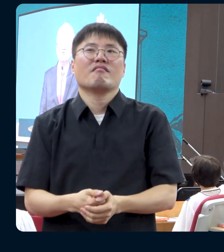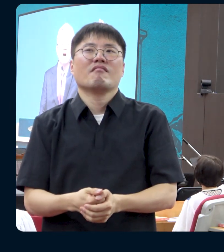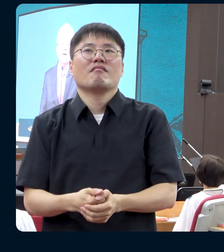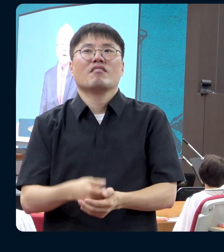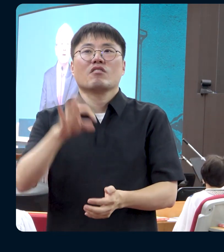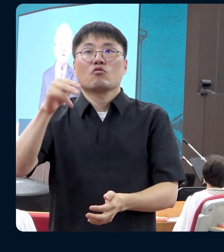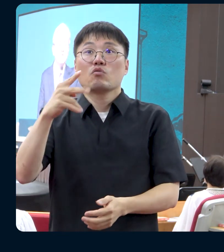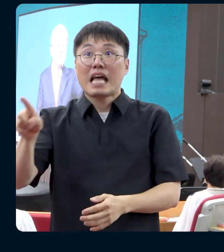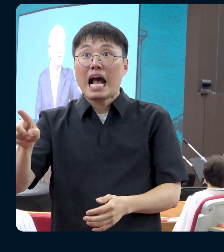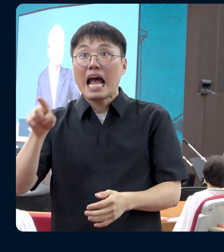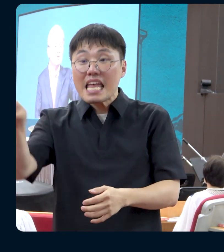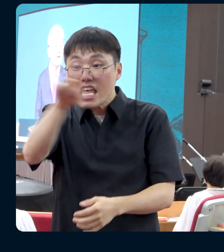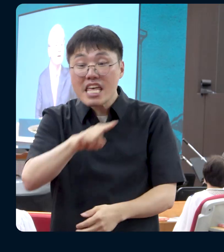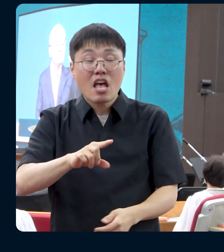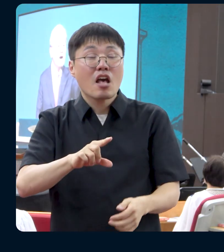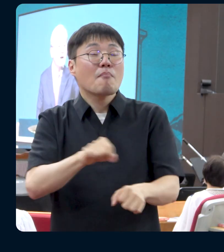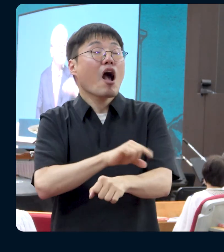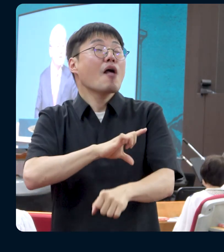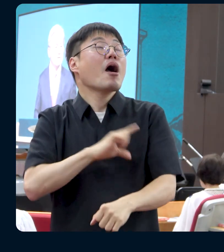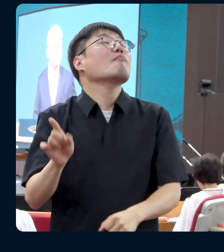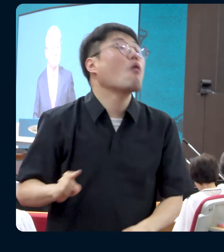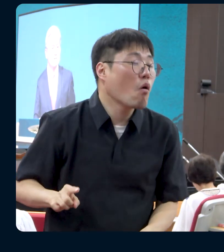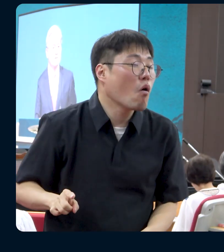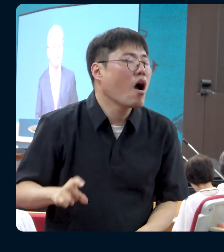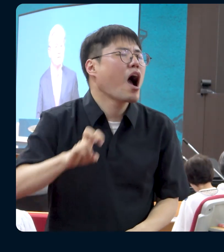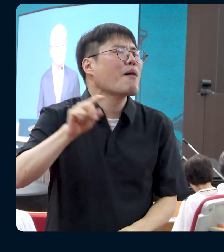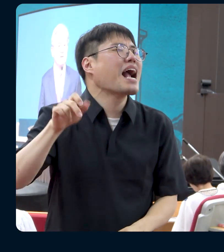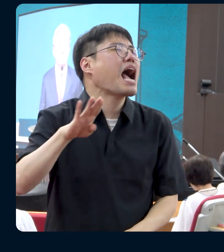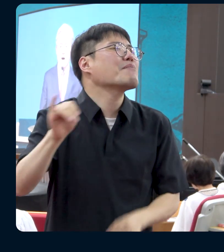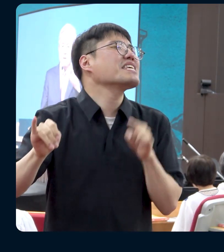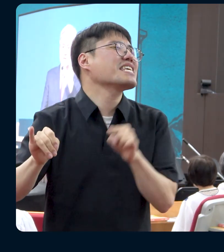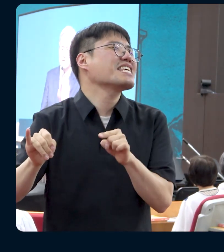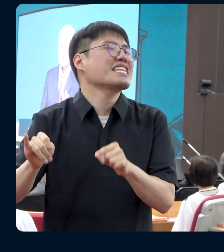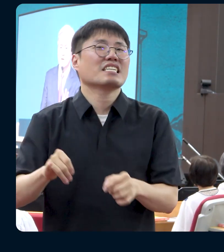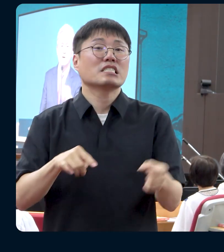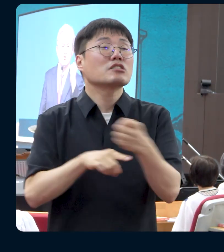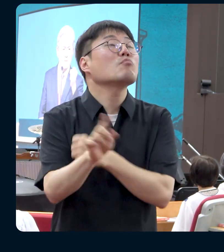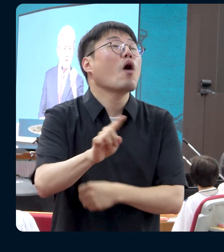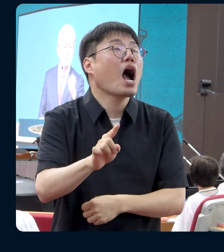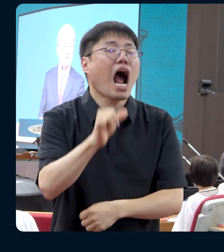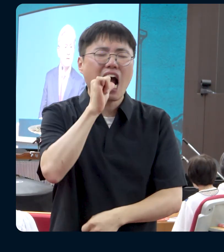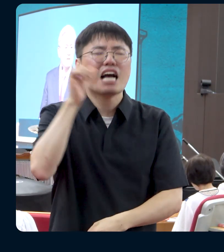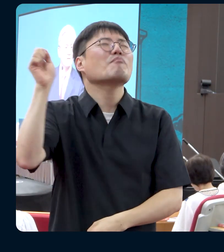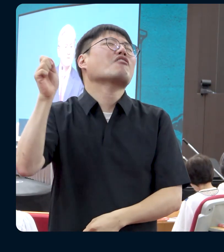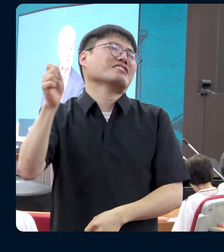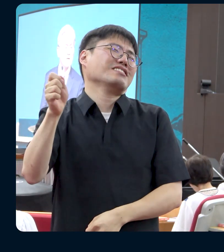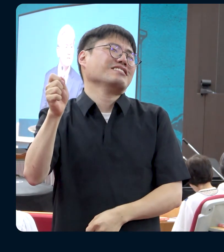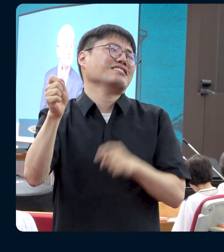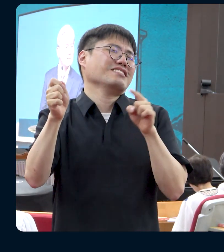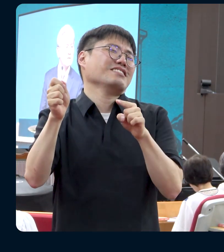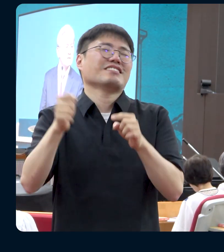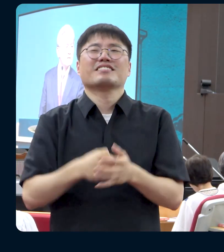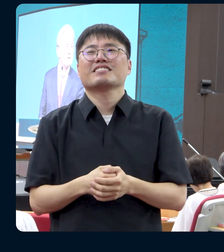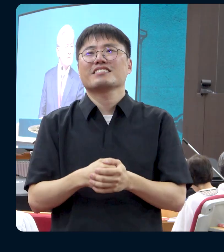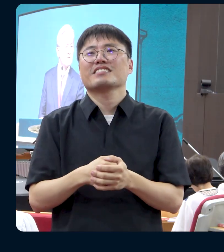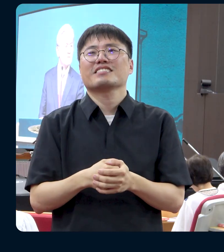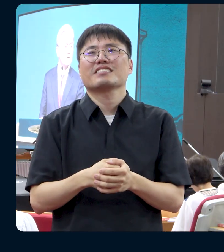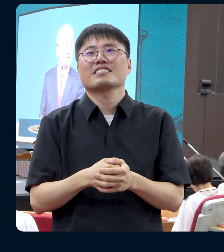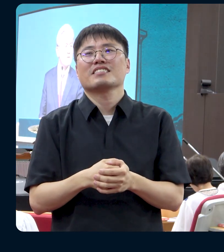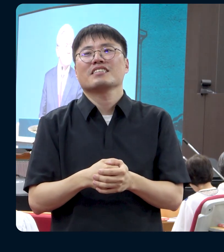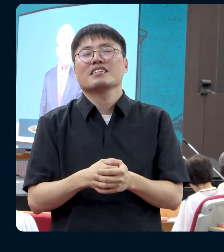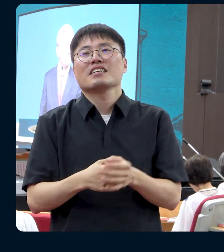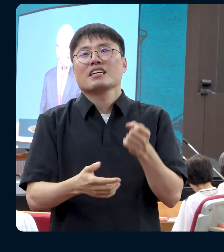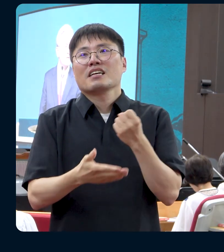대표입니다. 그런데 그 유다의 별명이 뭐냐? 마카비예요. 마카비 뜻이 뭐냐? 쇠망치입니다.